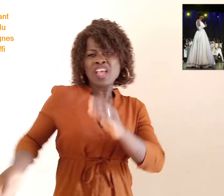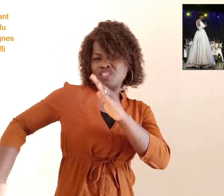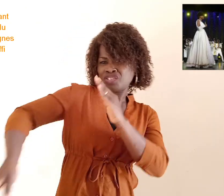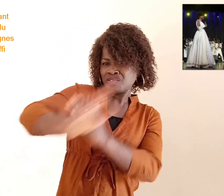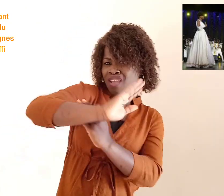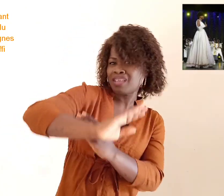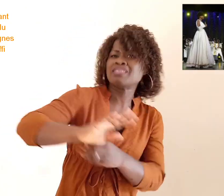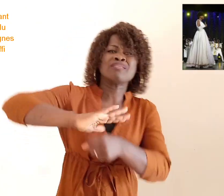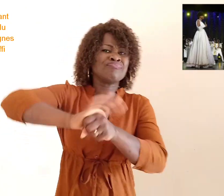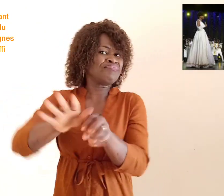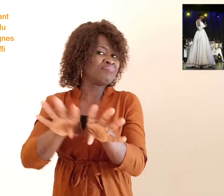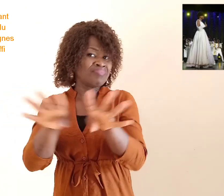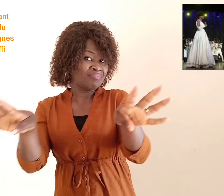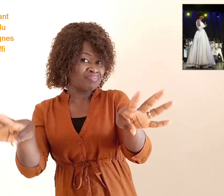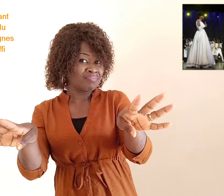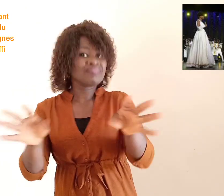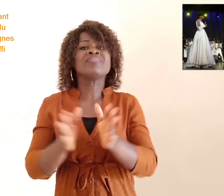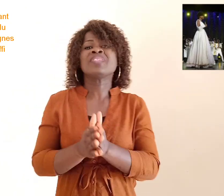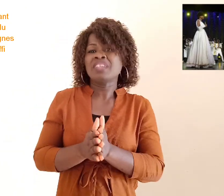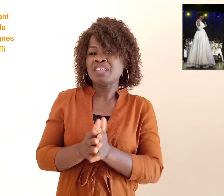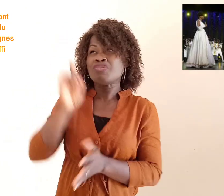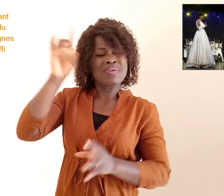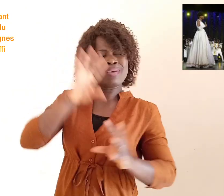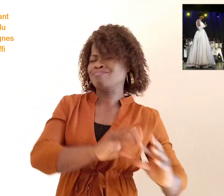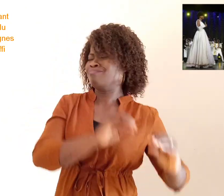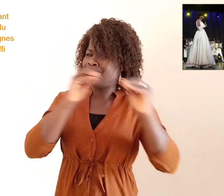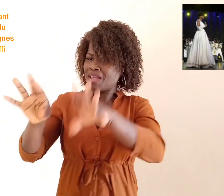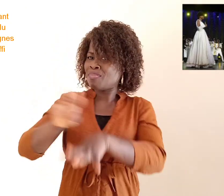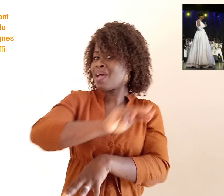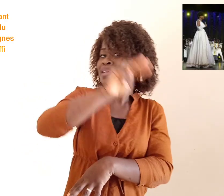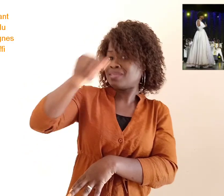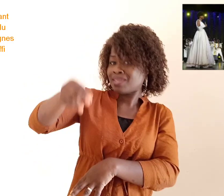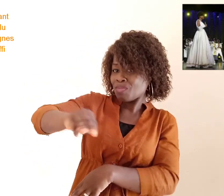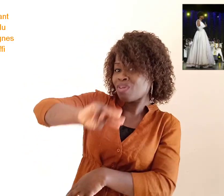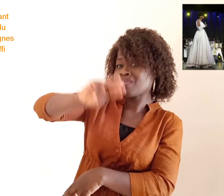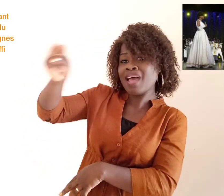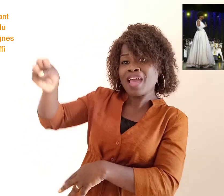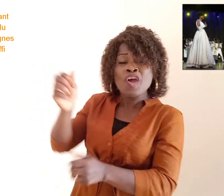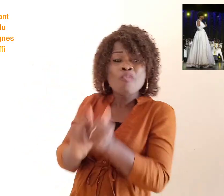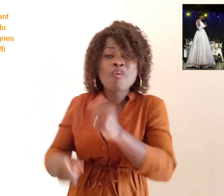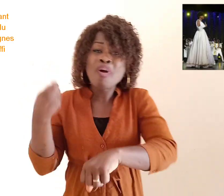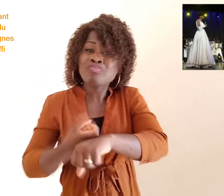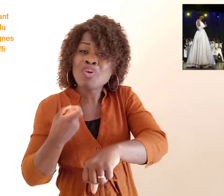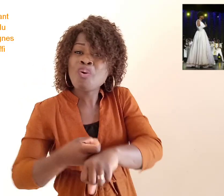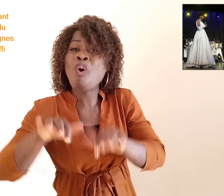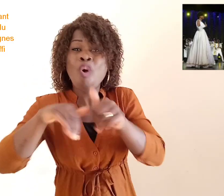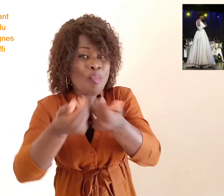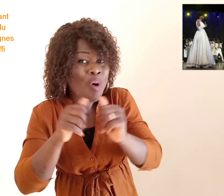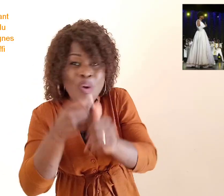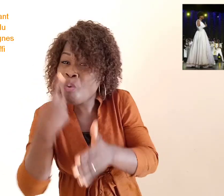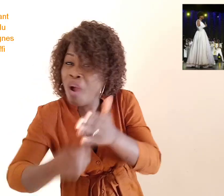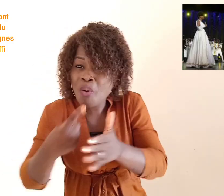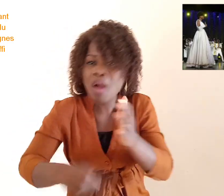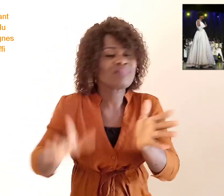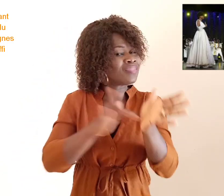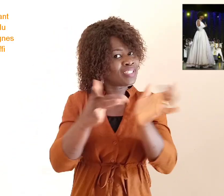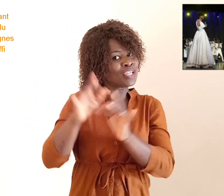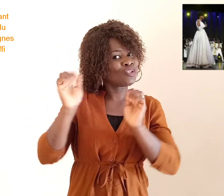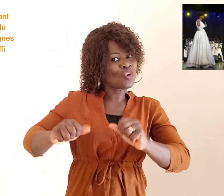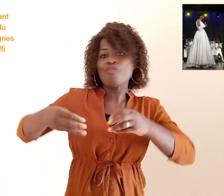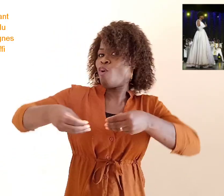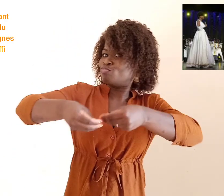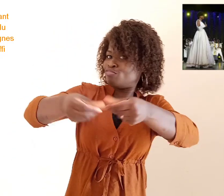dans le nom de Jésus, Tu déplaces les montagnes, Tu déplaces les montagnes, Lorsque